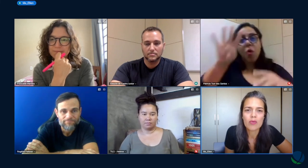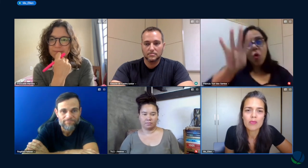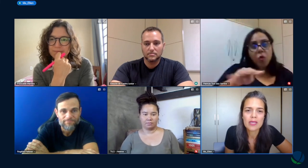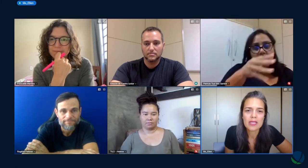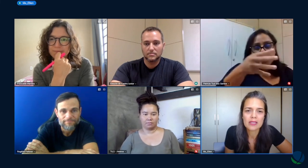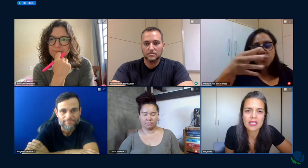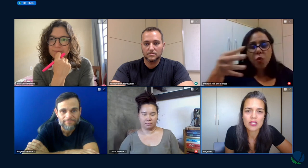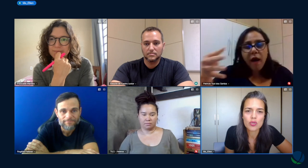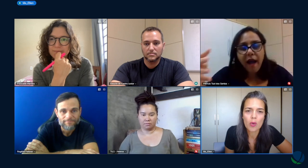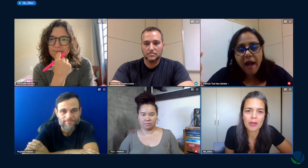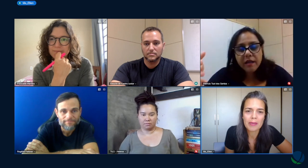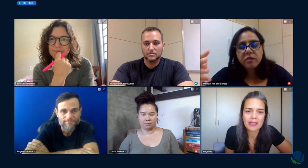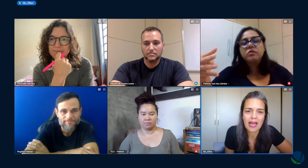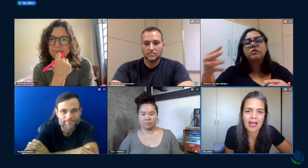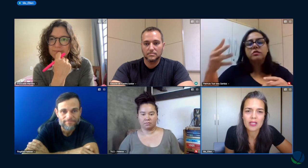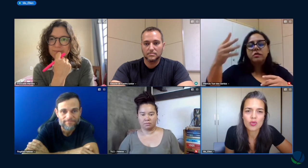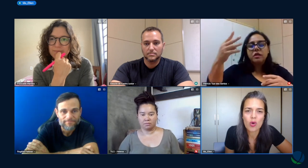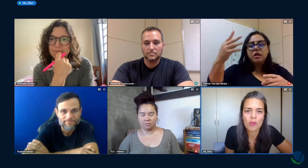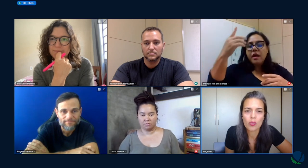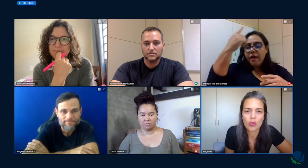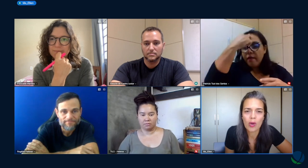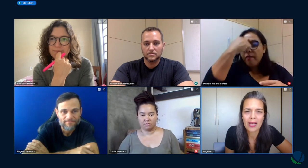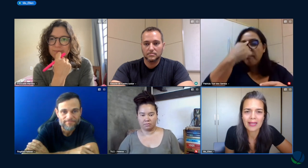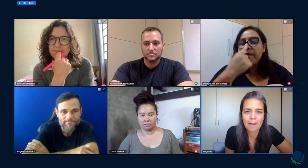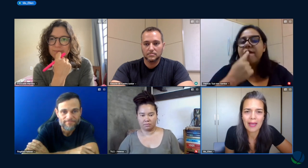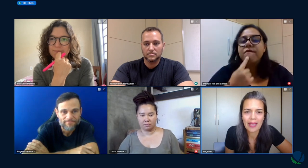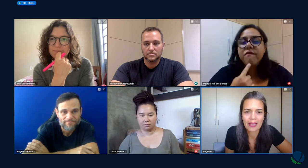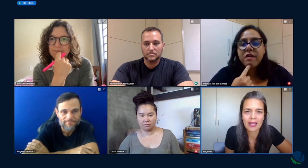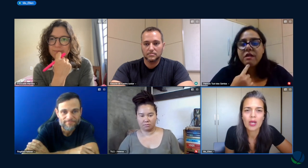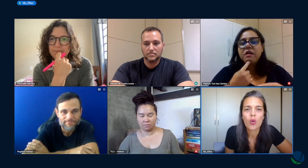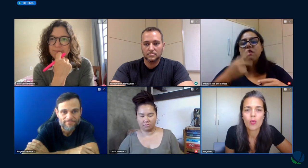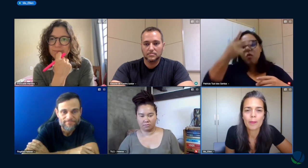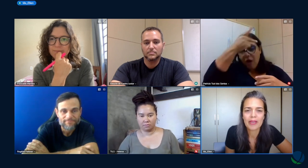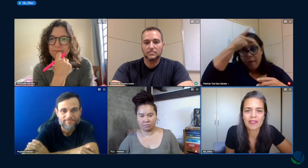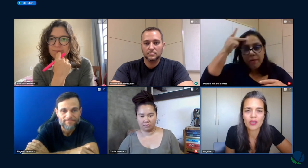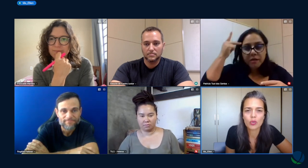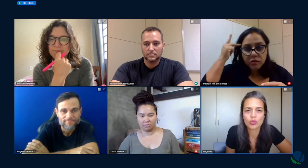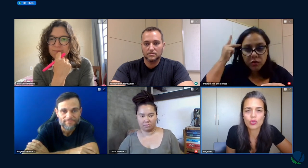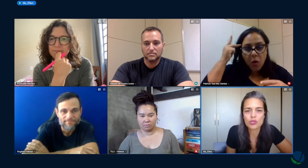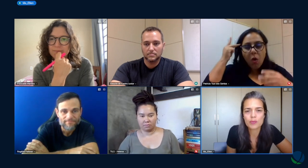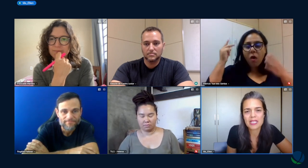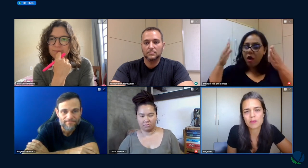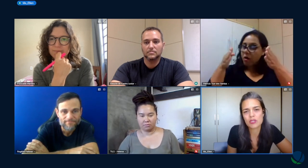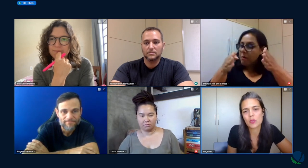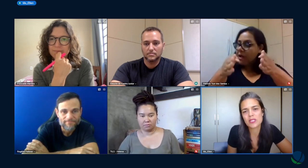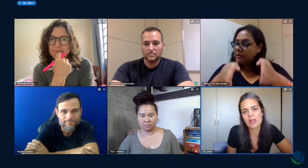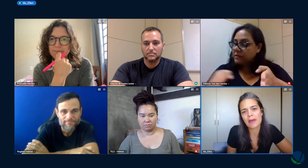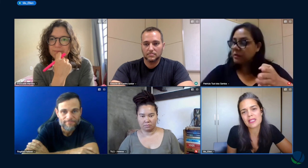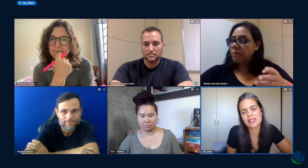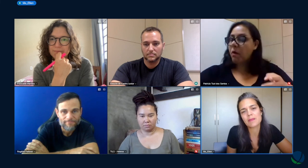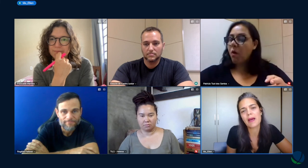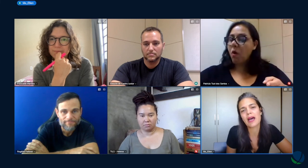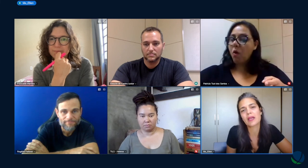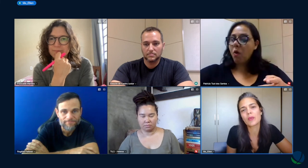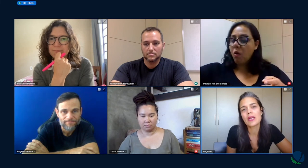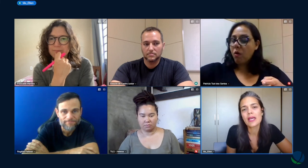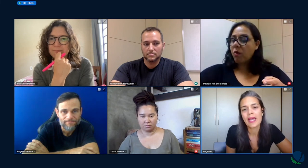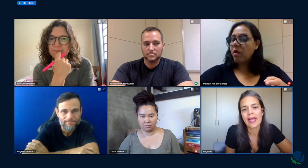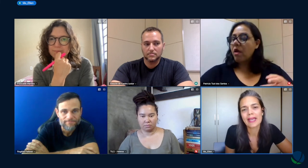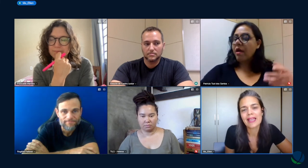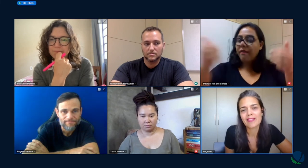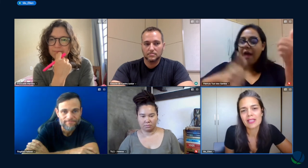também alguns textos complementares, como a tabela, um perfil das pessoas que